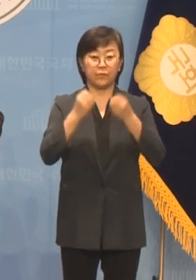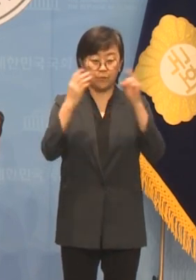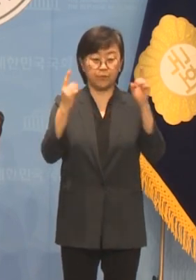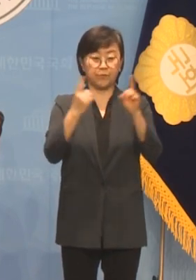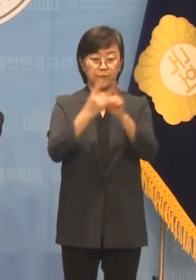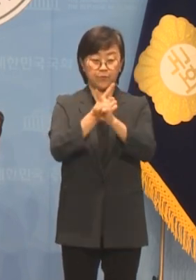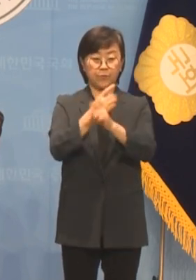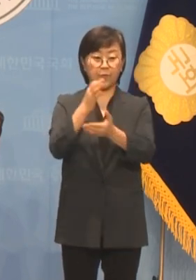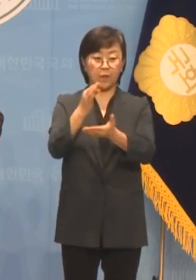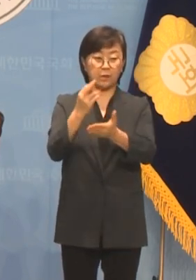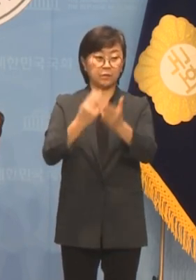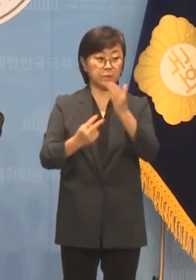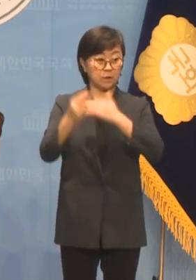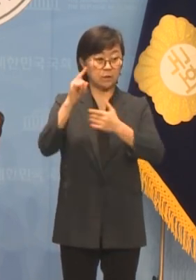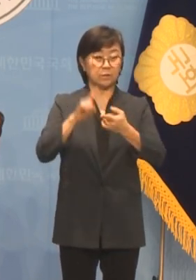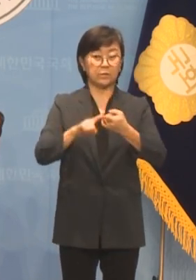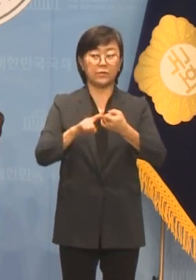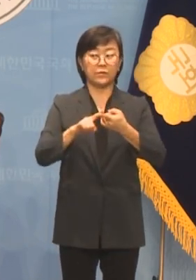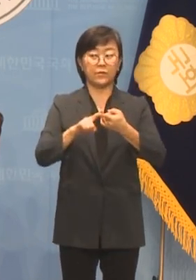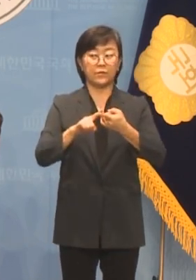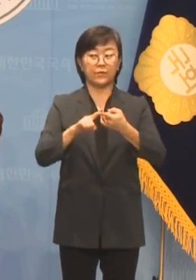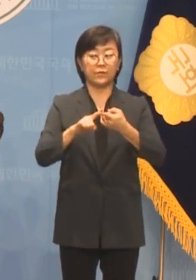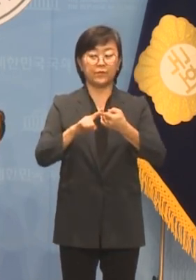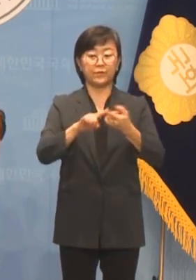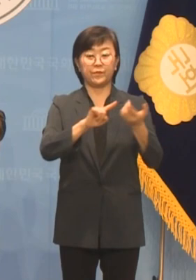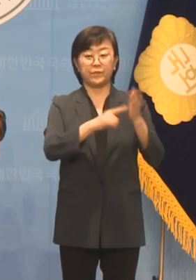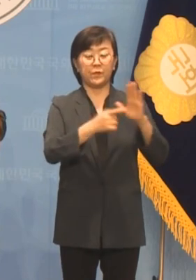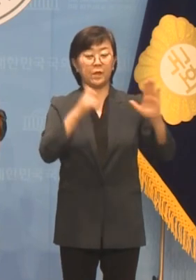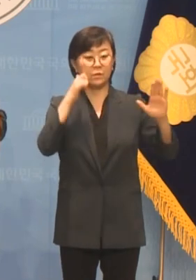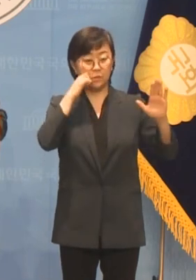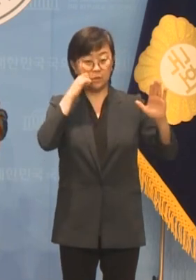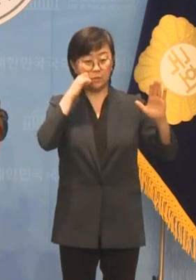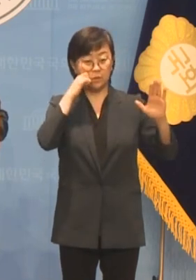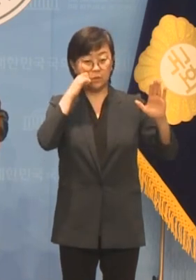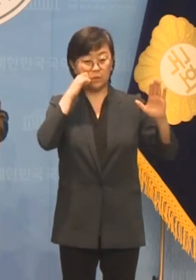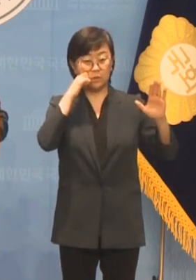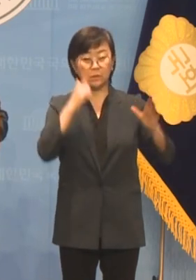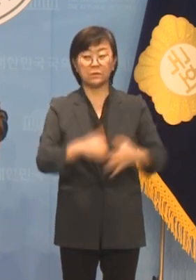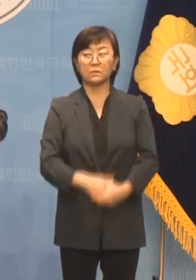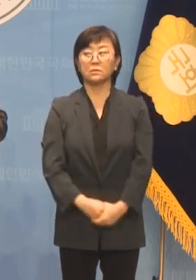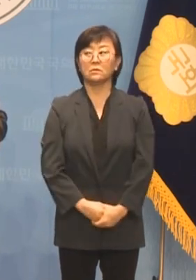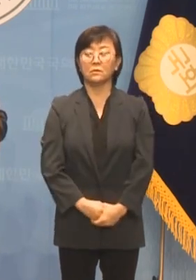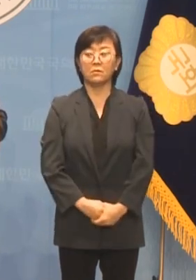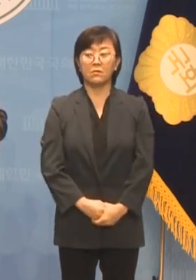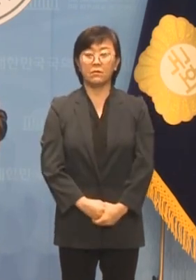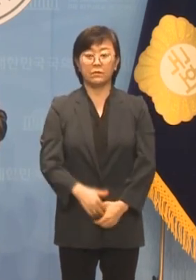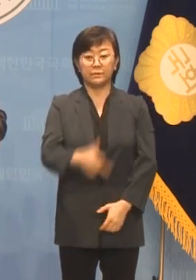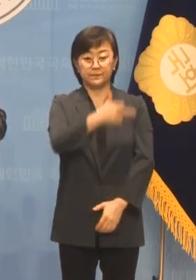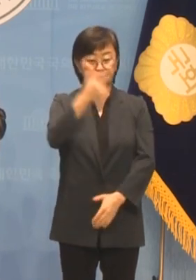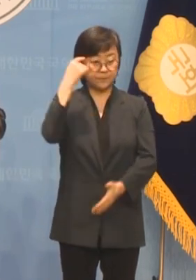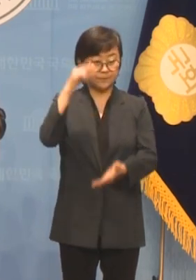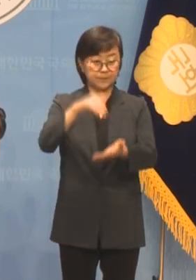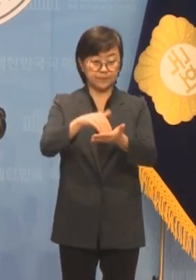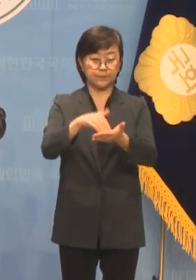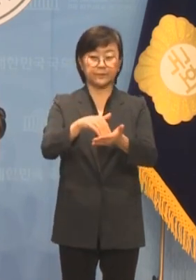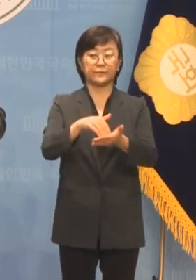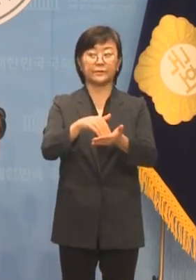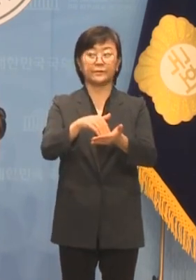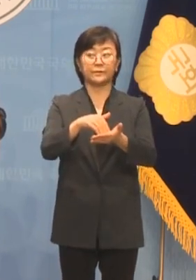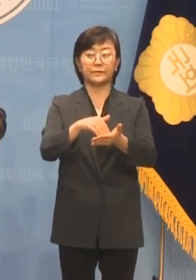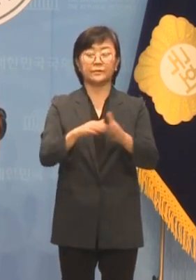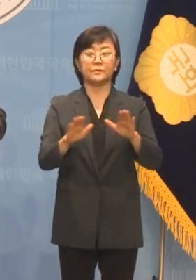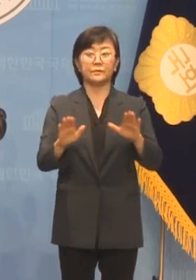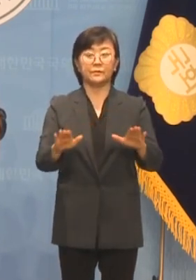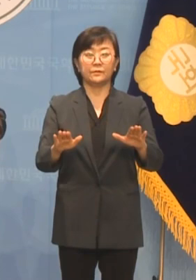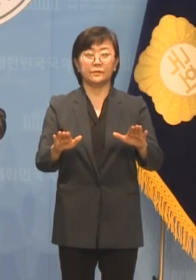핵심 가치와 비전에 대해서 제대로 제시를 해드리지 못했습니다. 이를 크게 반성을 하고